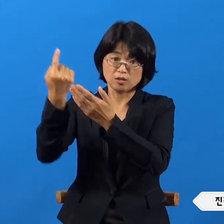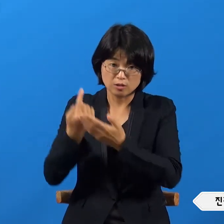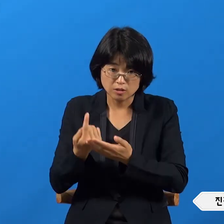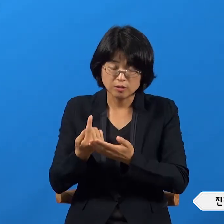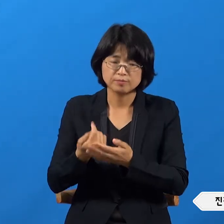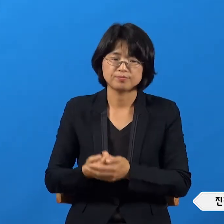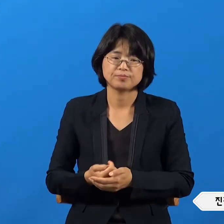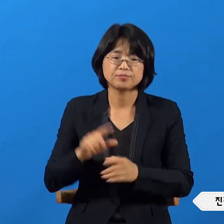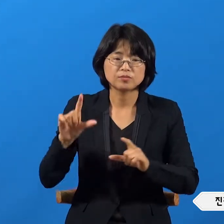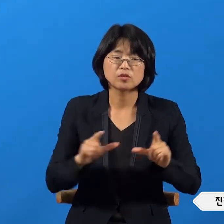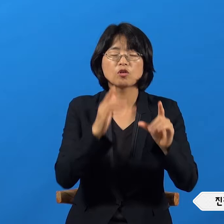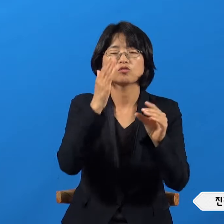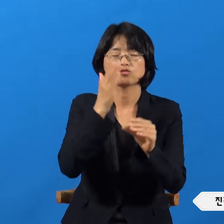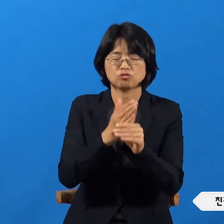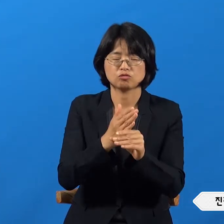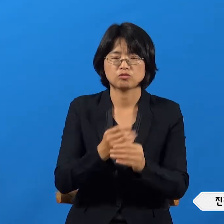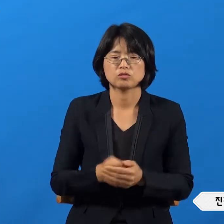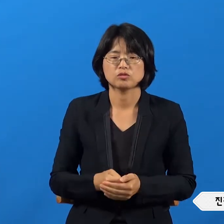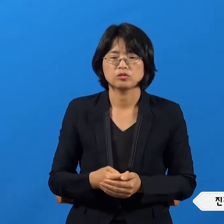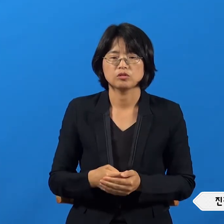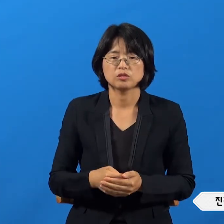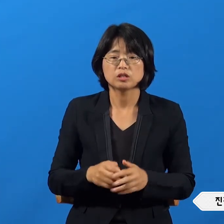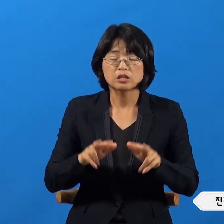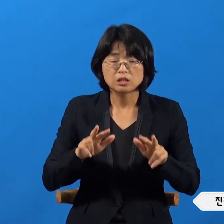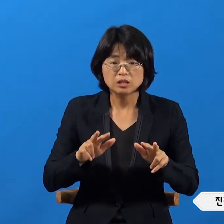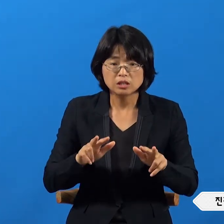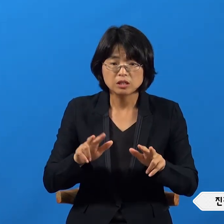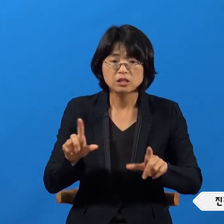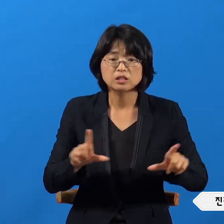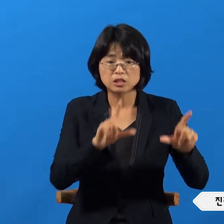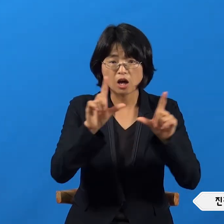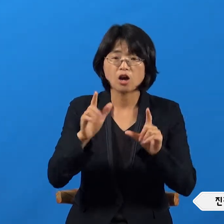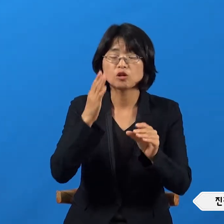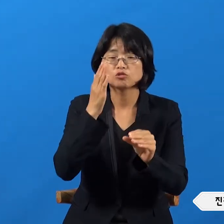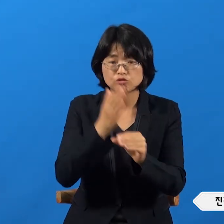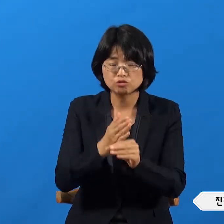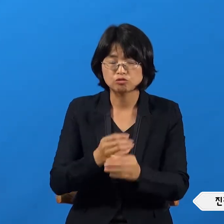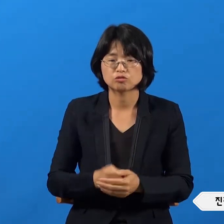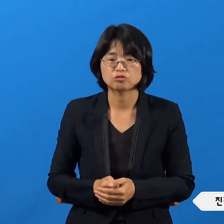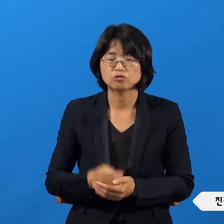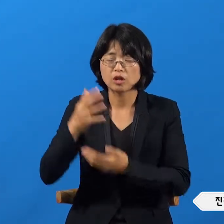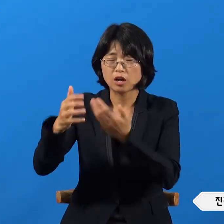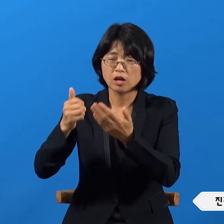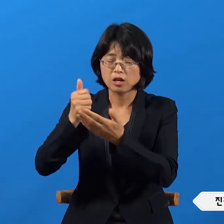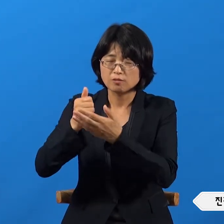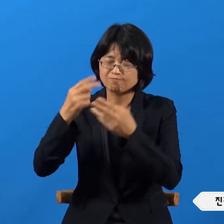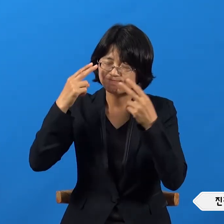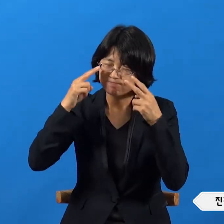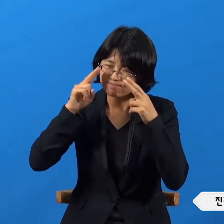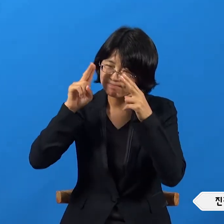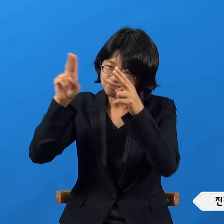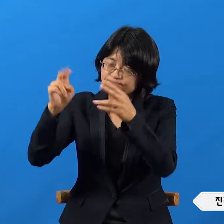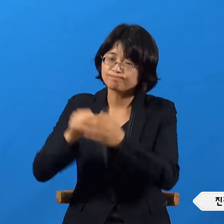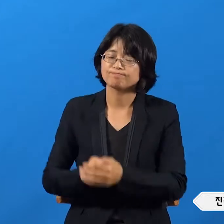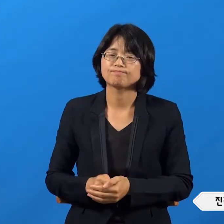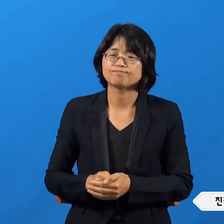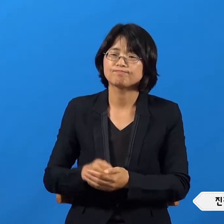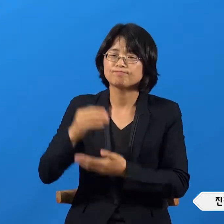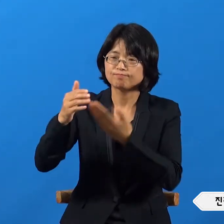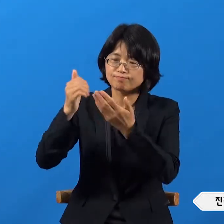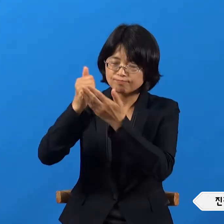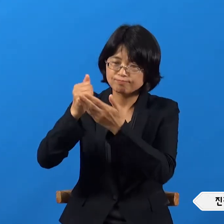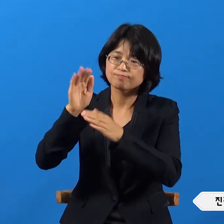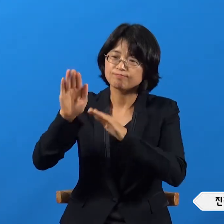현실과 상황 가운데서도 하나님을 여전히 바라보고 주님 앞에 나아갈 수 있는 기적의